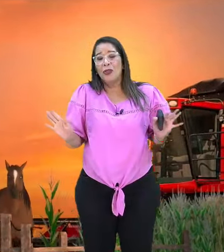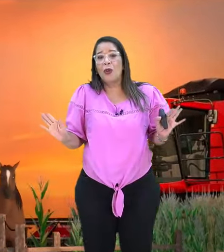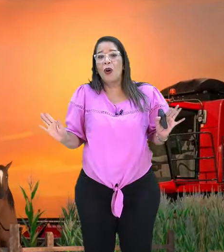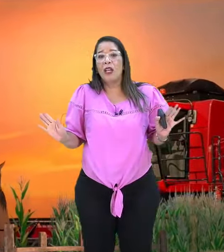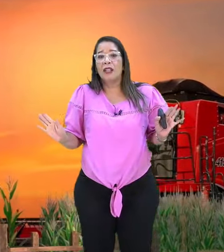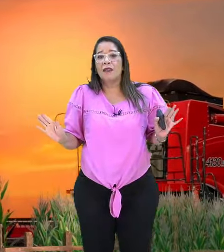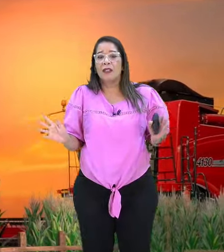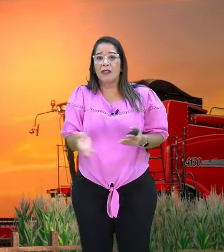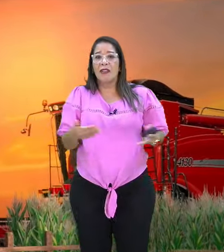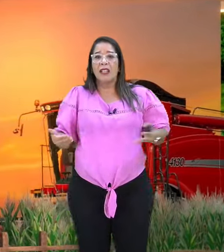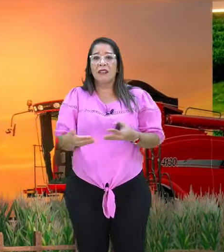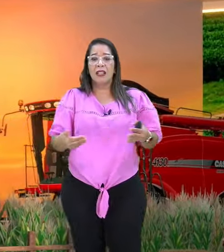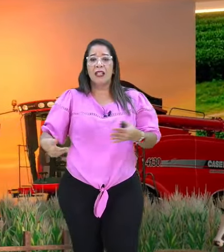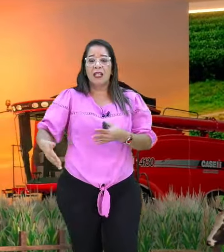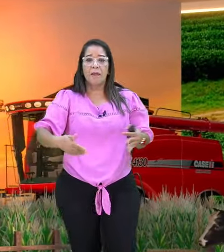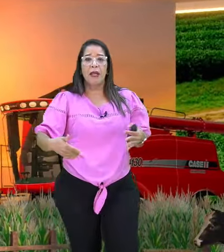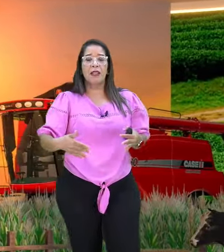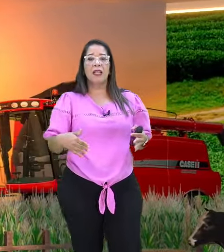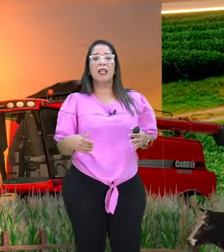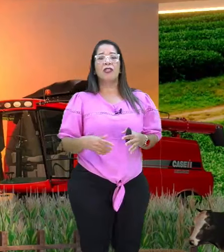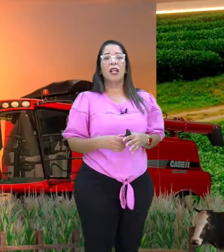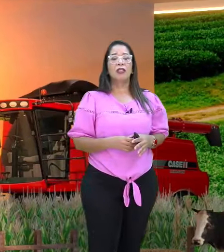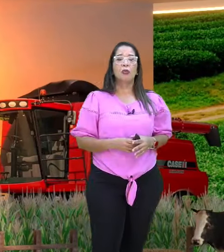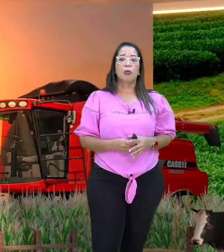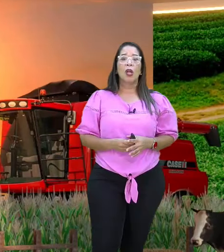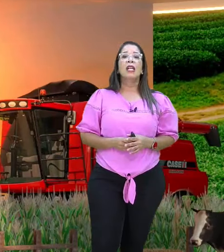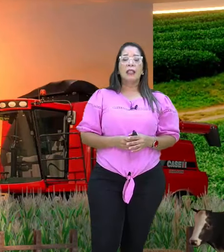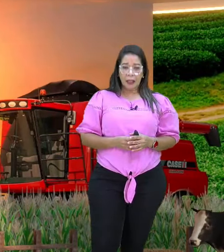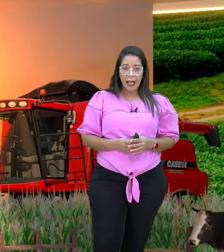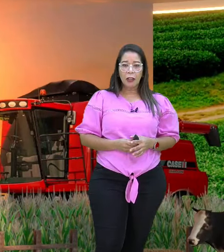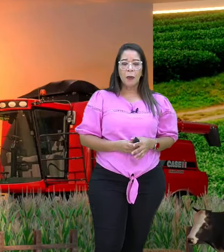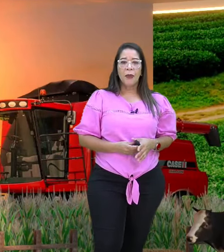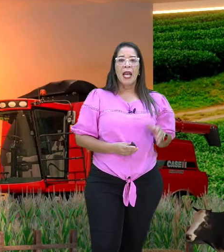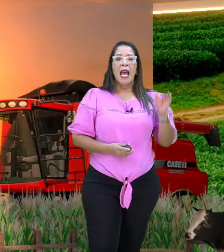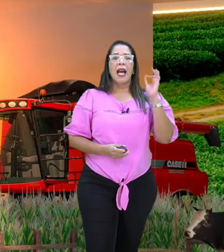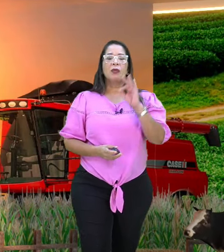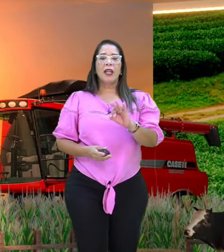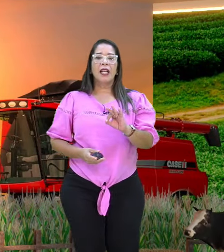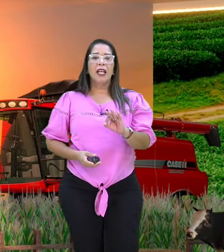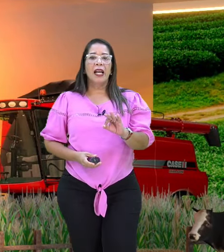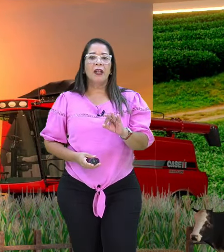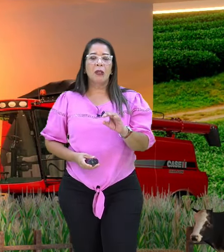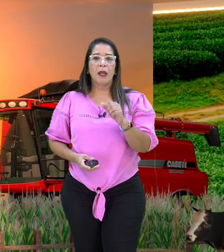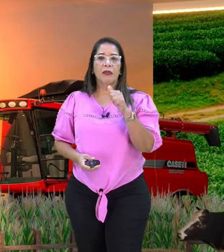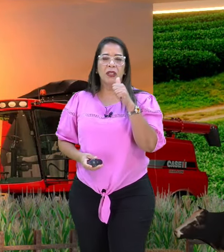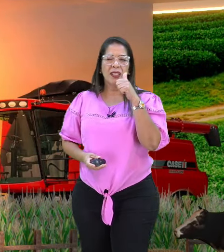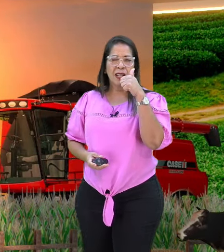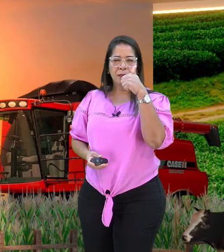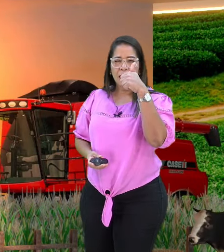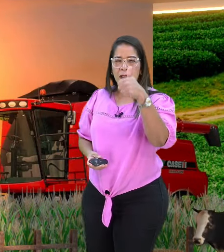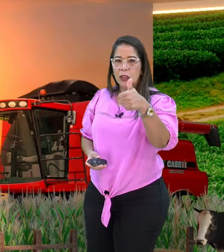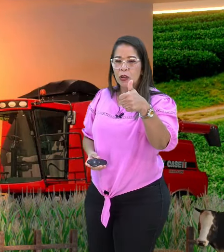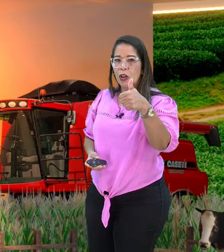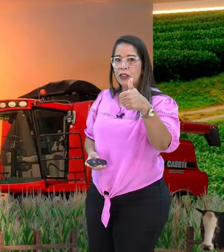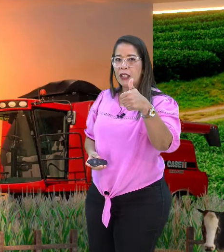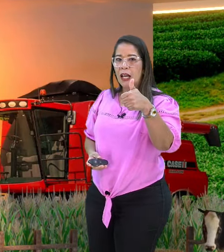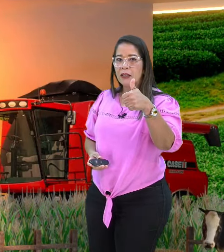ração, prejudicou ali. Você já vai ter que fazer limpeza ali, retirada de tudo. Tá certo? É isso aí, galera. Eu espero que você